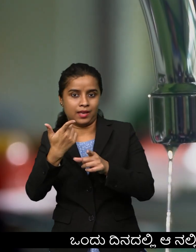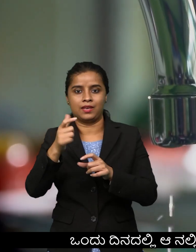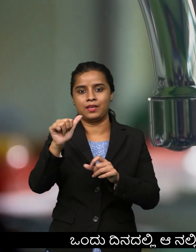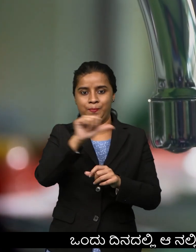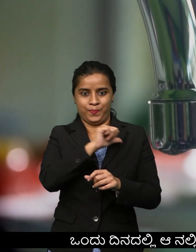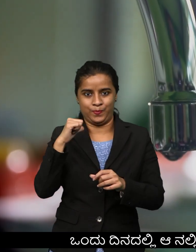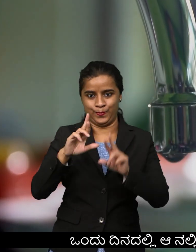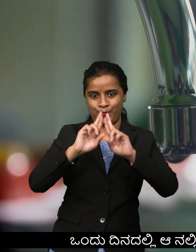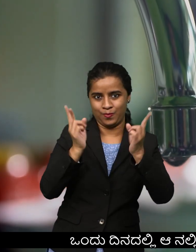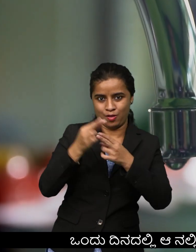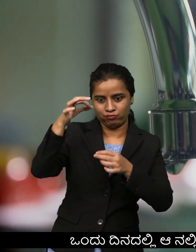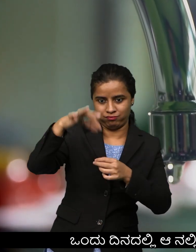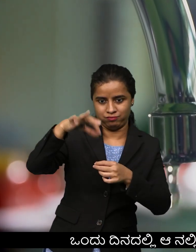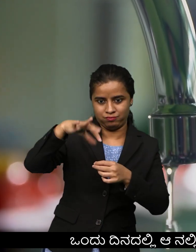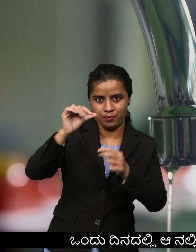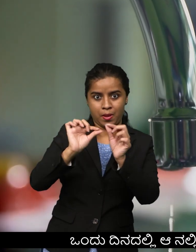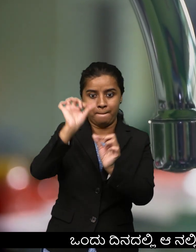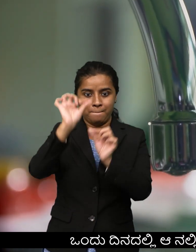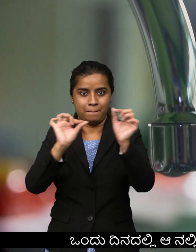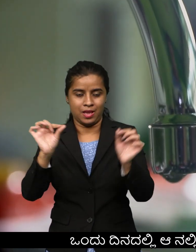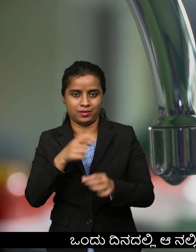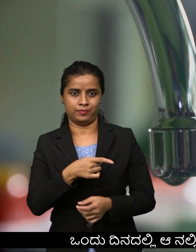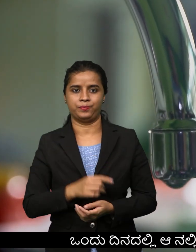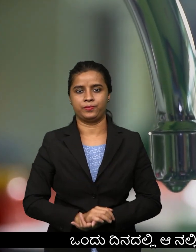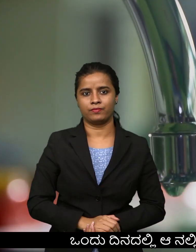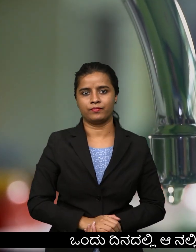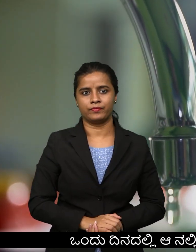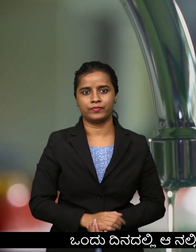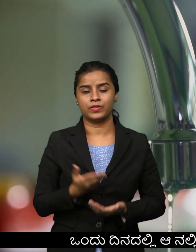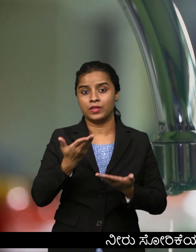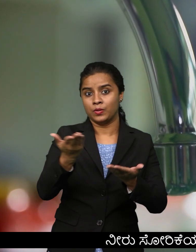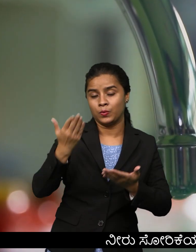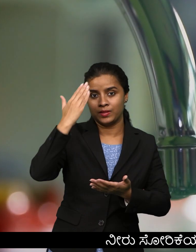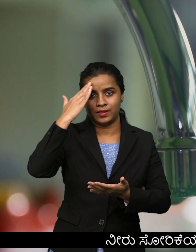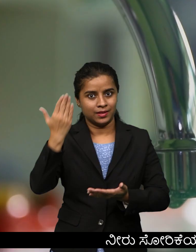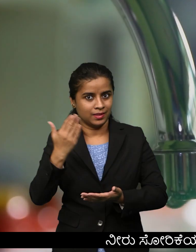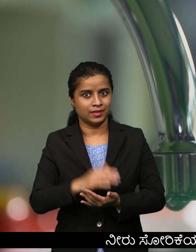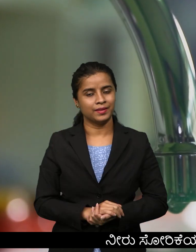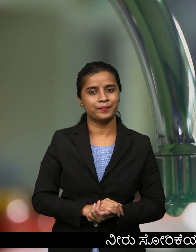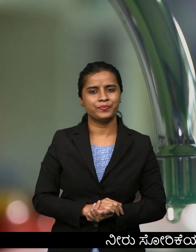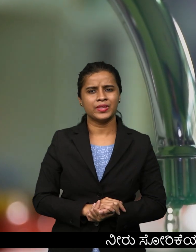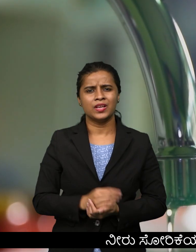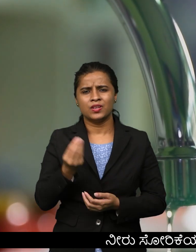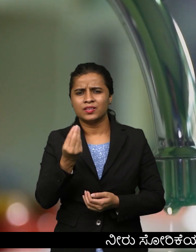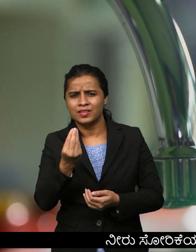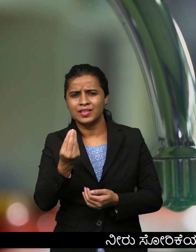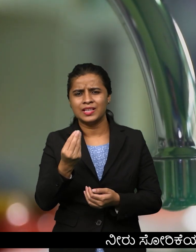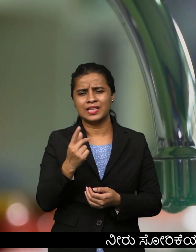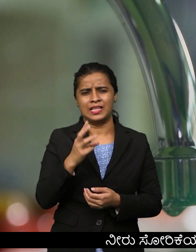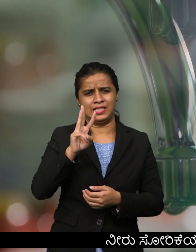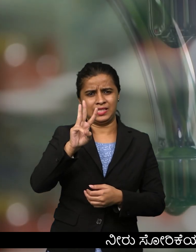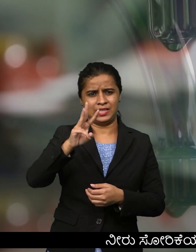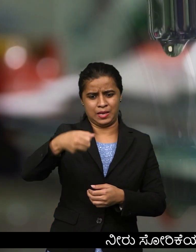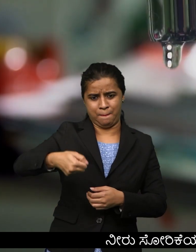ದಿನದಲ್ಲಿ ಆ ನಲ್ಲಿಯಿಂದ ಸುಮಾರು 3 ಮಗ್ಗಳಷ್ಟು ನೀರು ಸೋರಿಕೆಯಾಗಿದೆ ಎಂದು